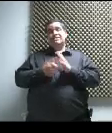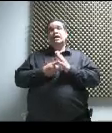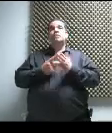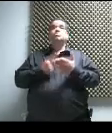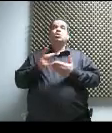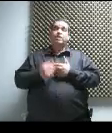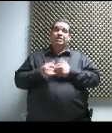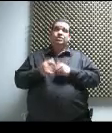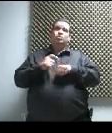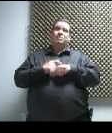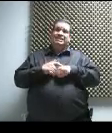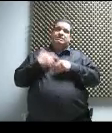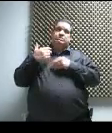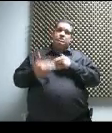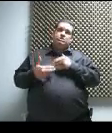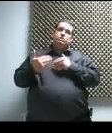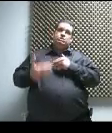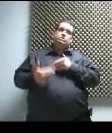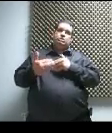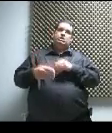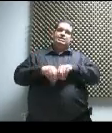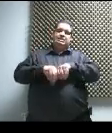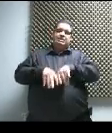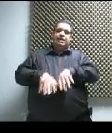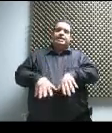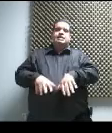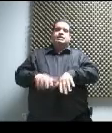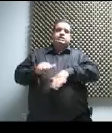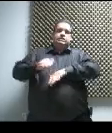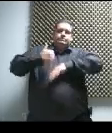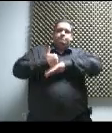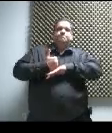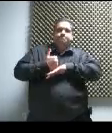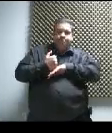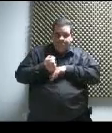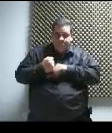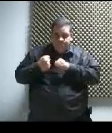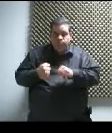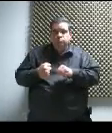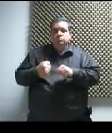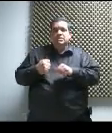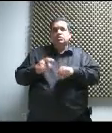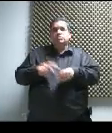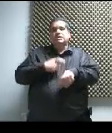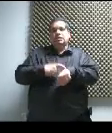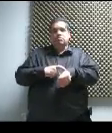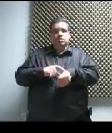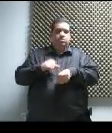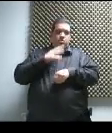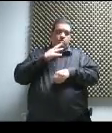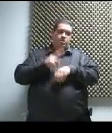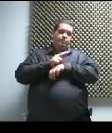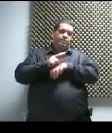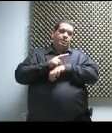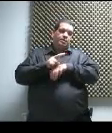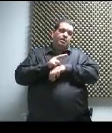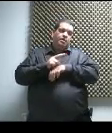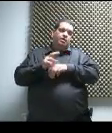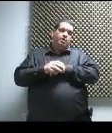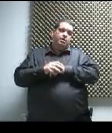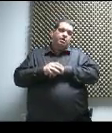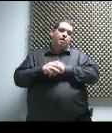echar las cenillas, echar raíces, coge su tiempo. Claro. Y estamos hablando de Vieques también, de una historia que viene...